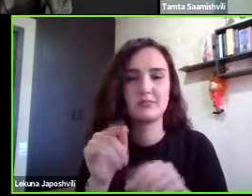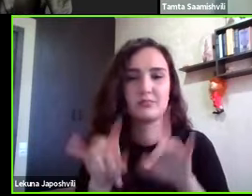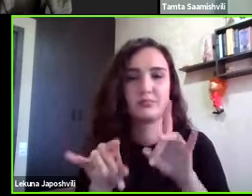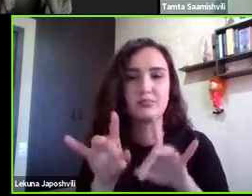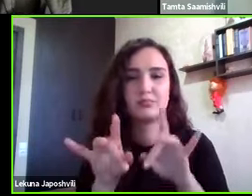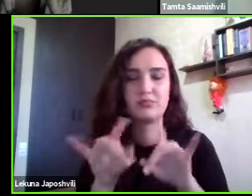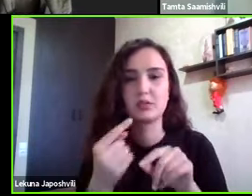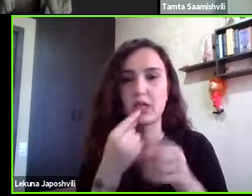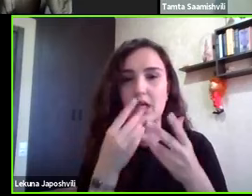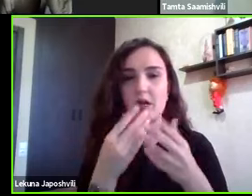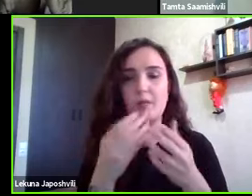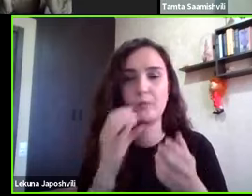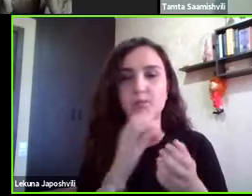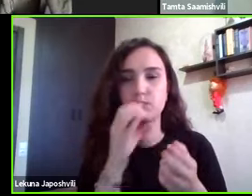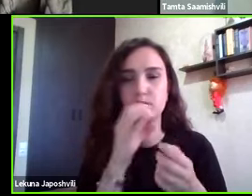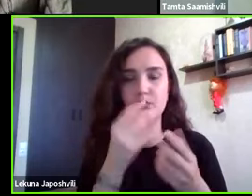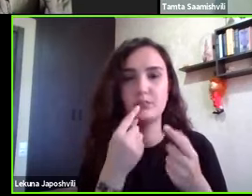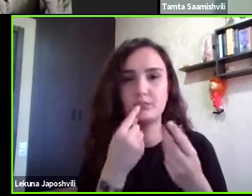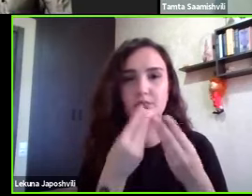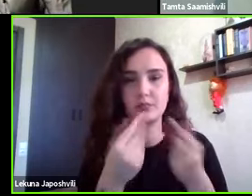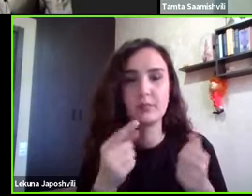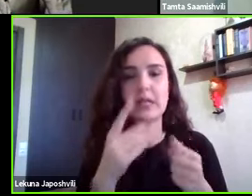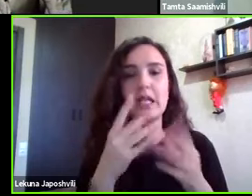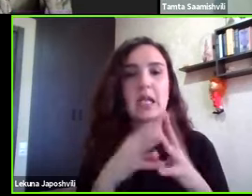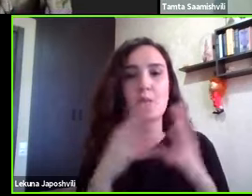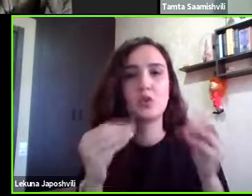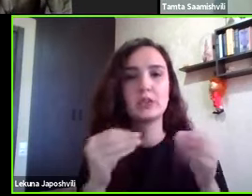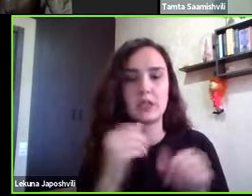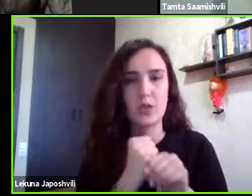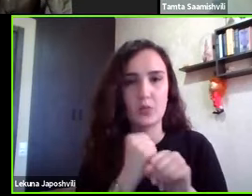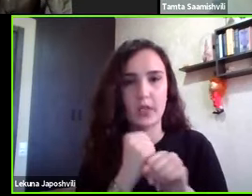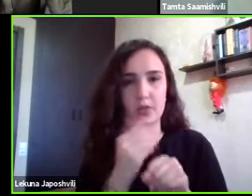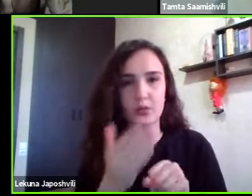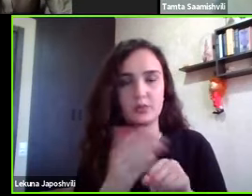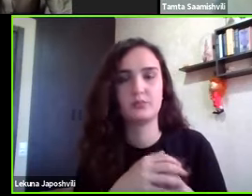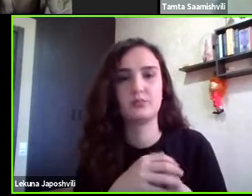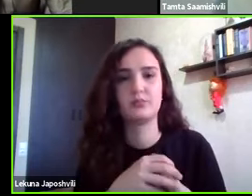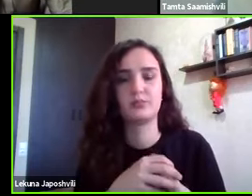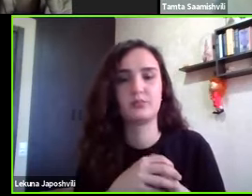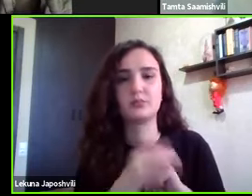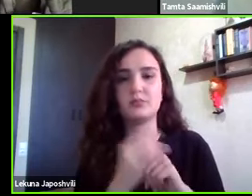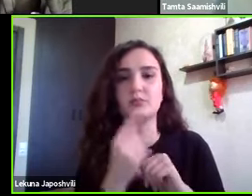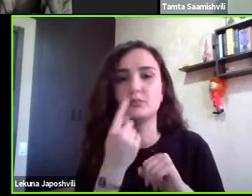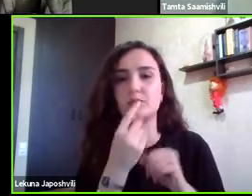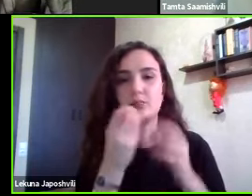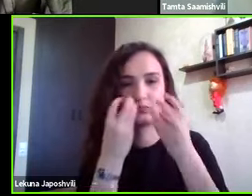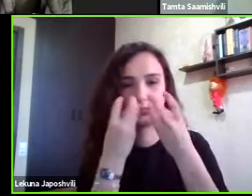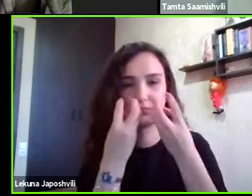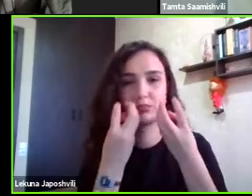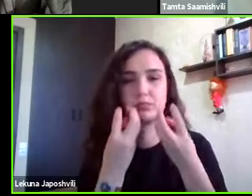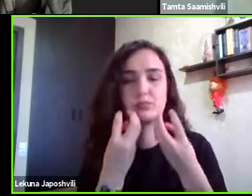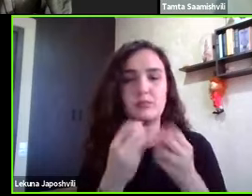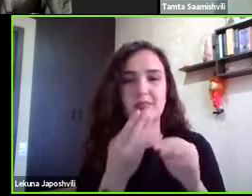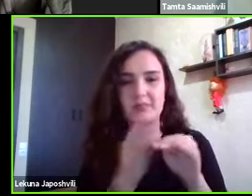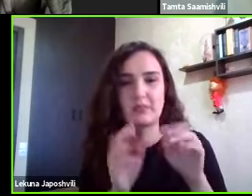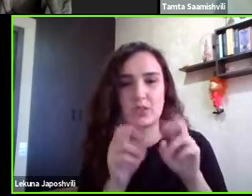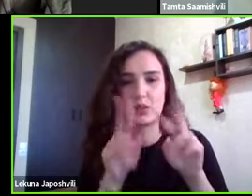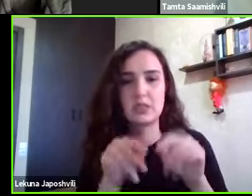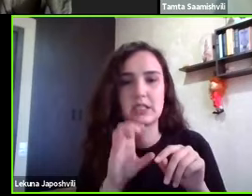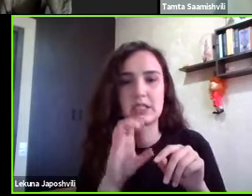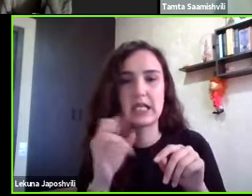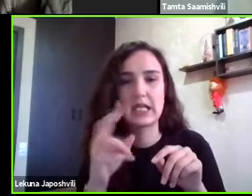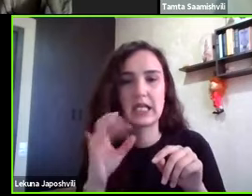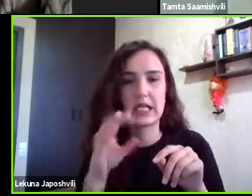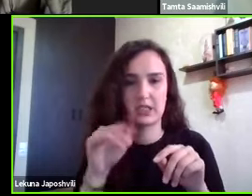ჩააქრობს, შეიძლება გემრიელი ლიმონიანი ხსნარი გაუკეთოთ, რომელიც ჯირკვლებიდან სეკრეტის გამოყოფას გააქტიურებს